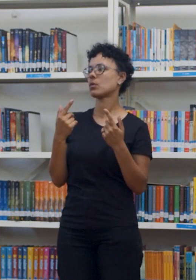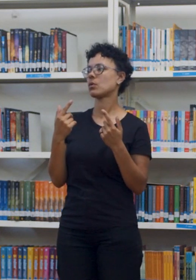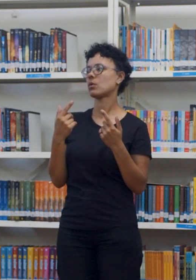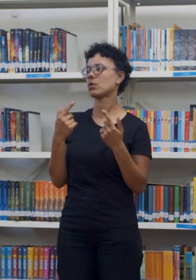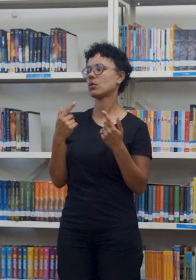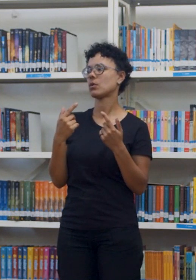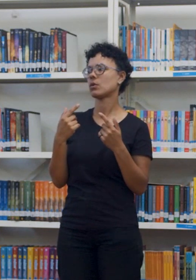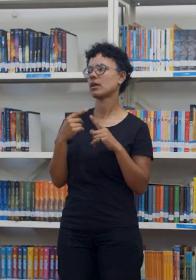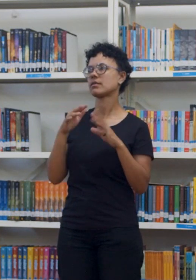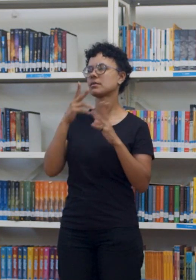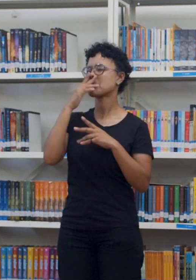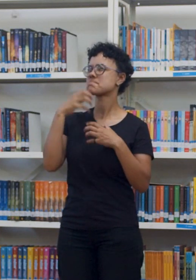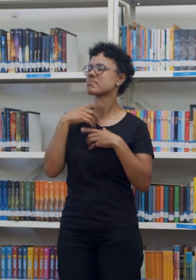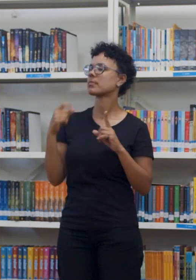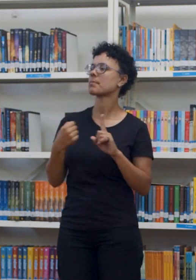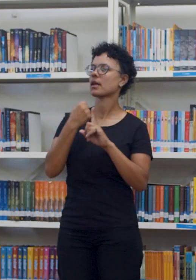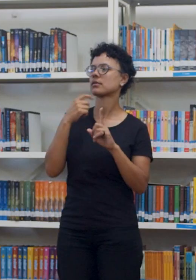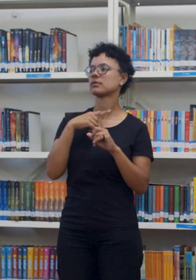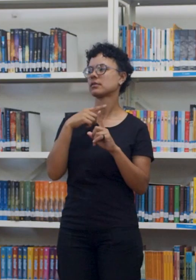sempre me deixou muito impactada.